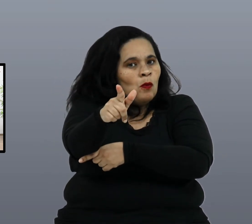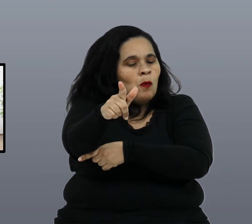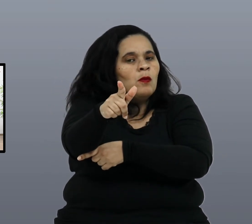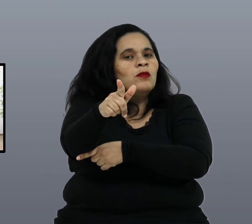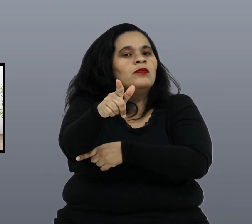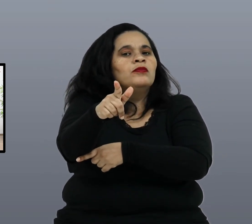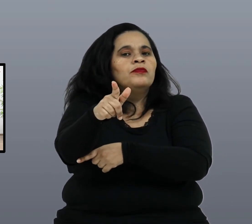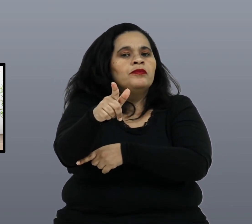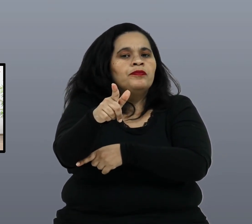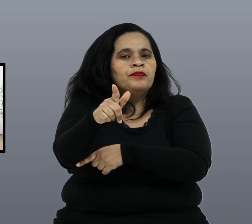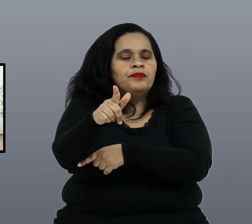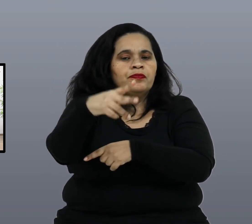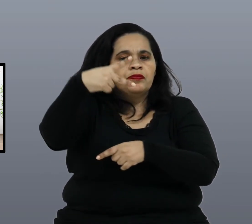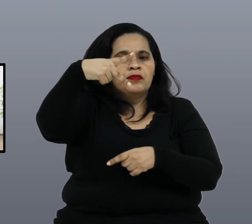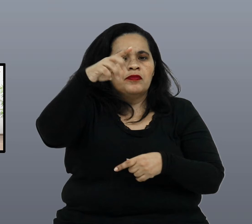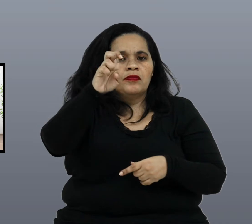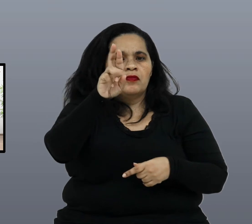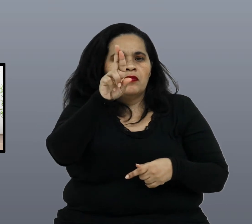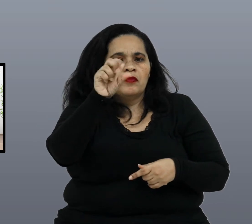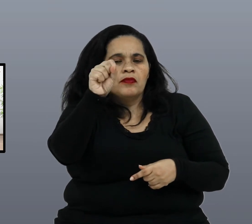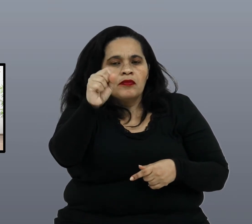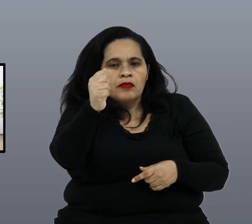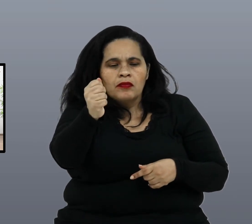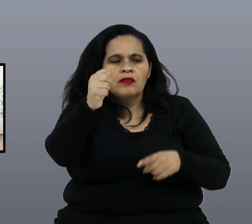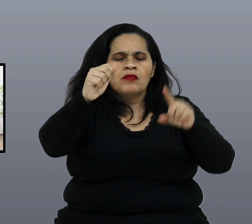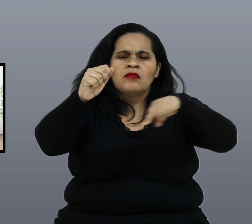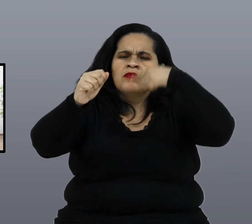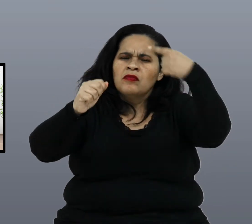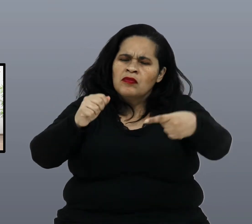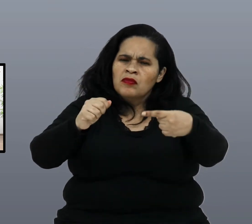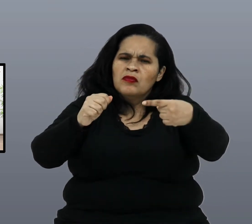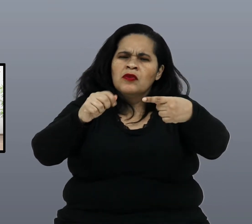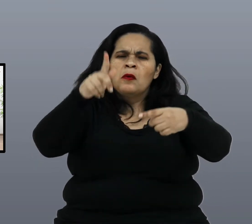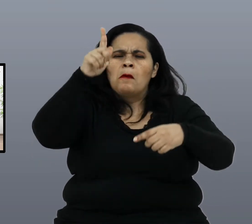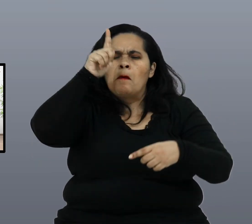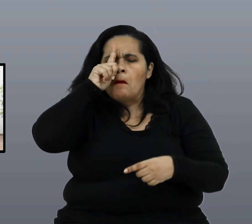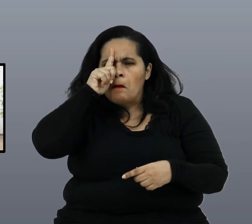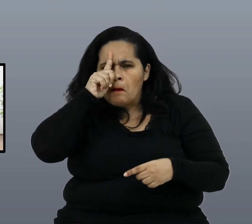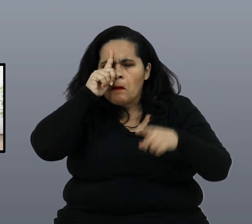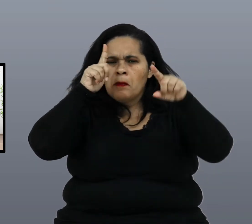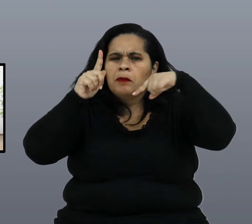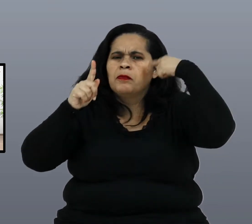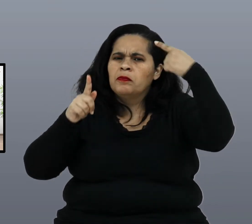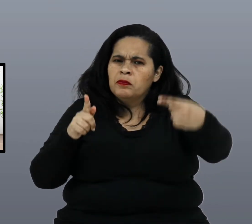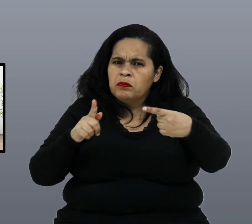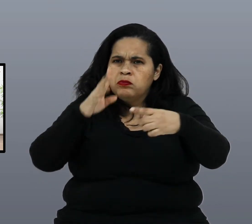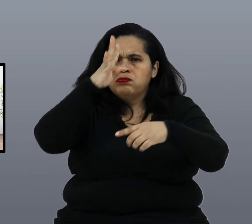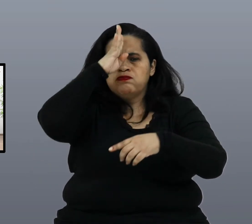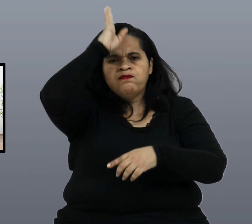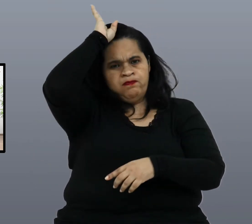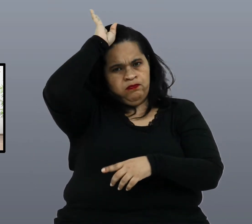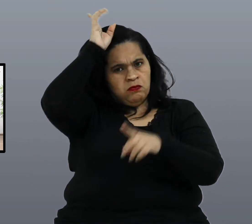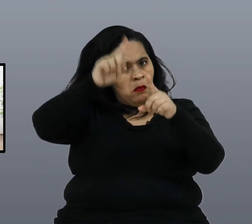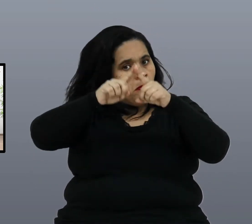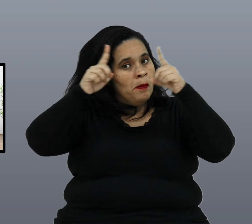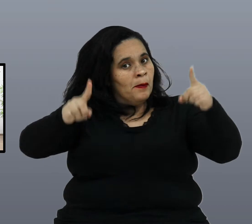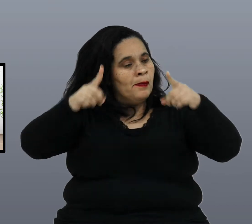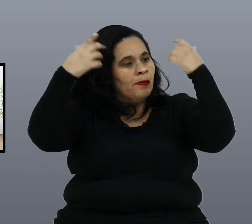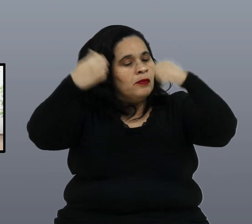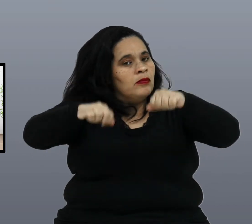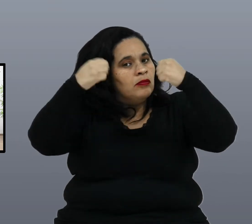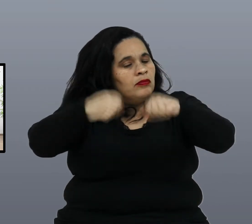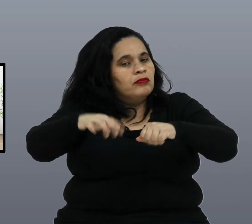do medo-persa, virá o império grego, depois o romano. Mas eu quero que vocês saibam